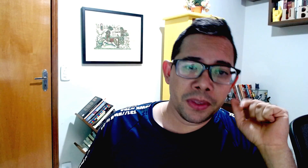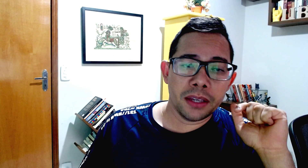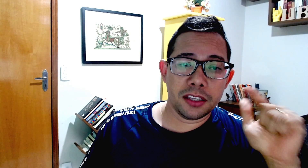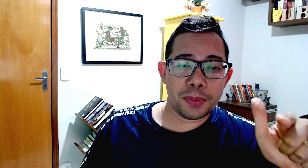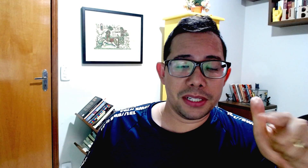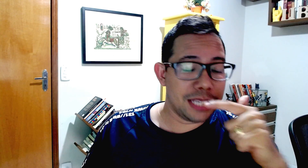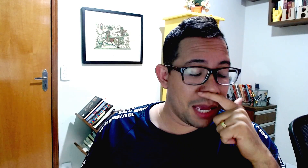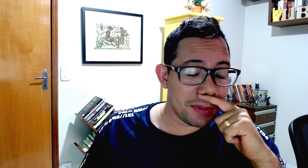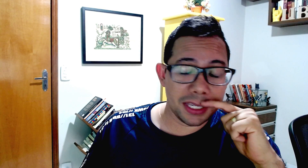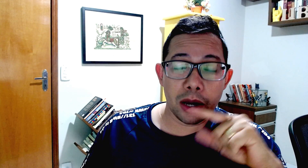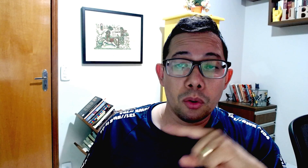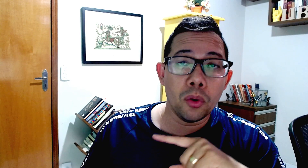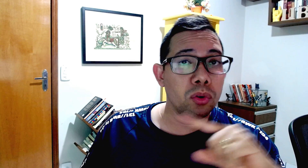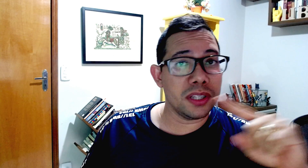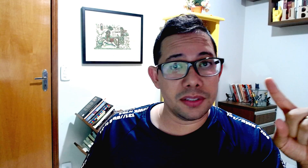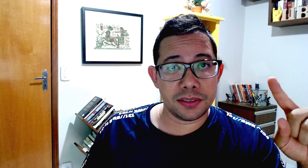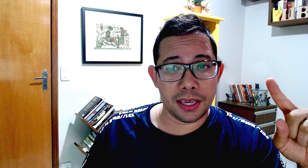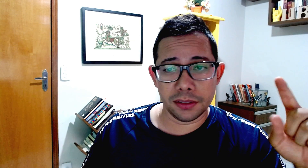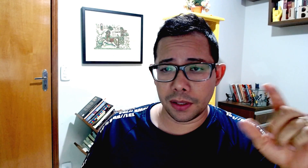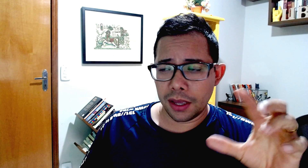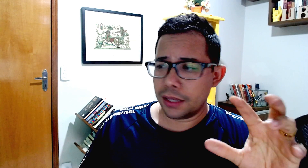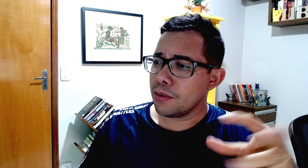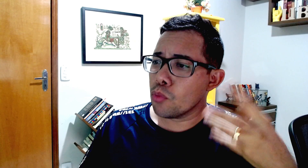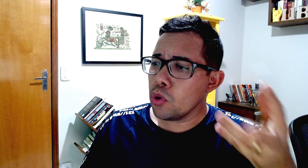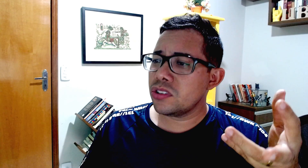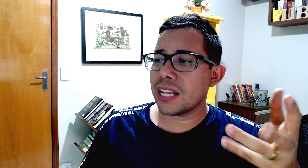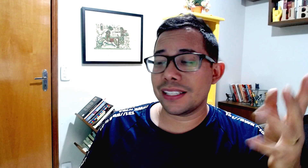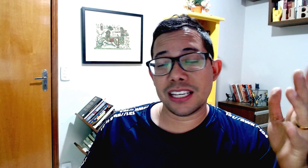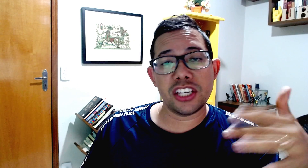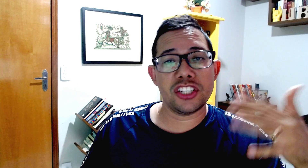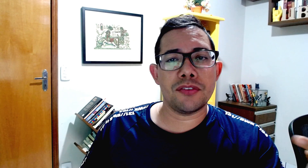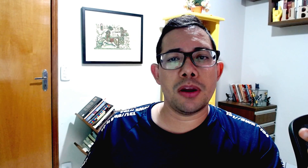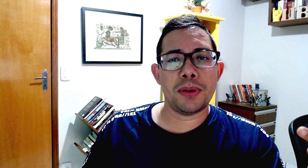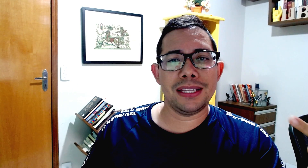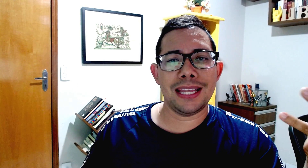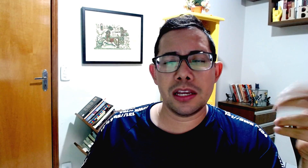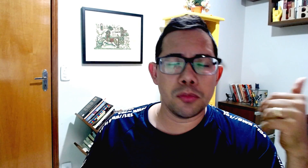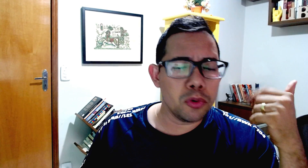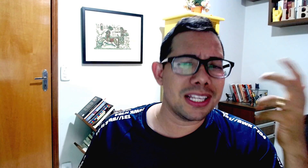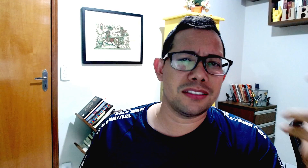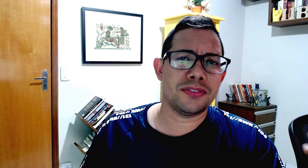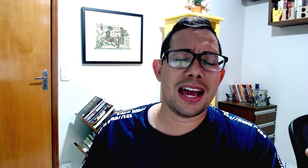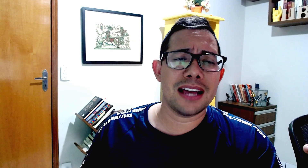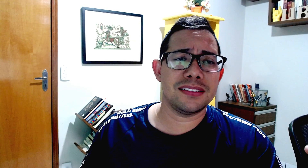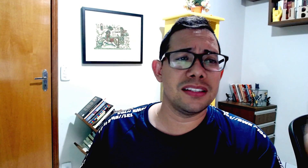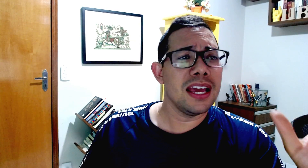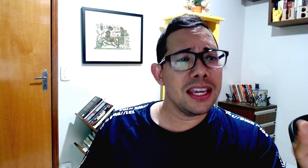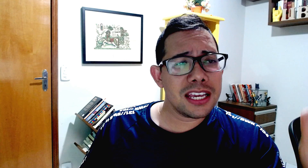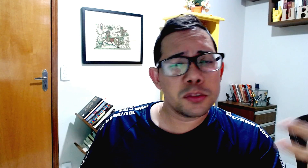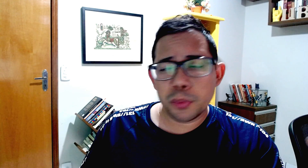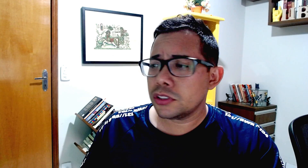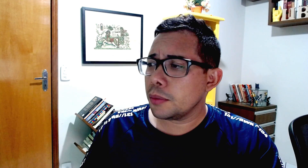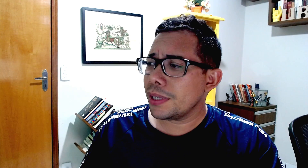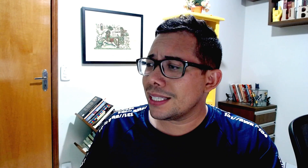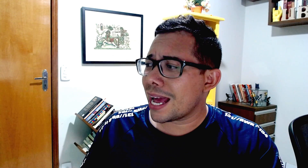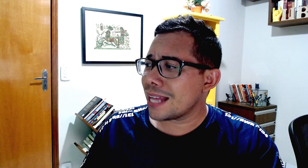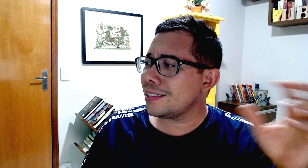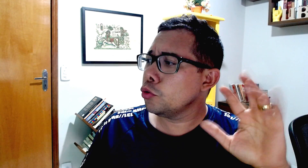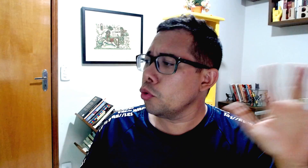Vocês percebem que ao longo desse esquenta, tem muitos sinais que a gente já foi aprendendo, muitas frases e as possibilidades inúmeras